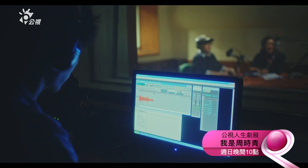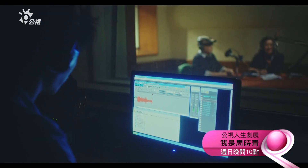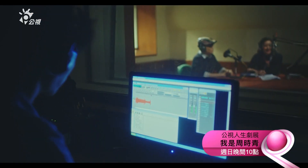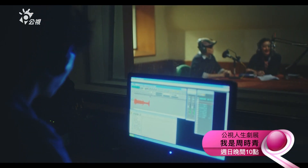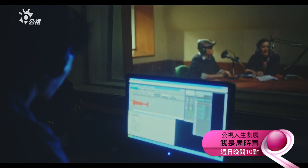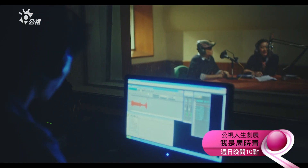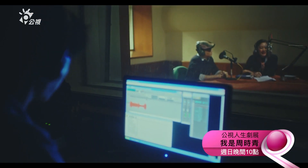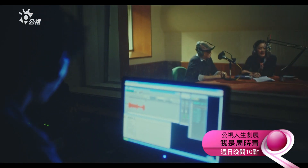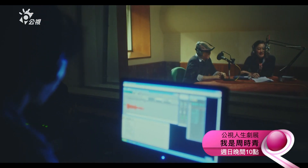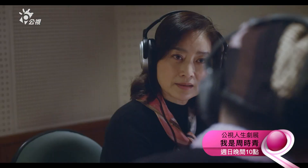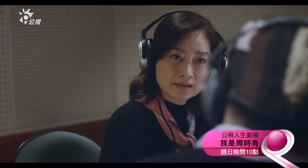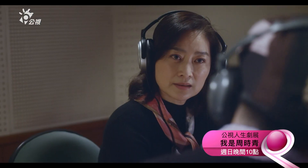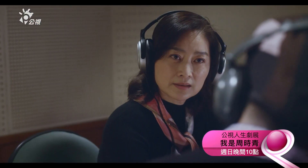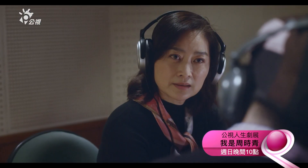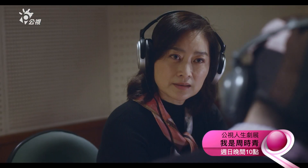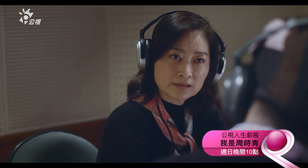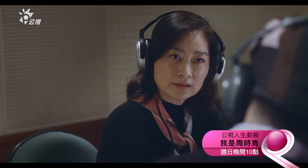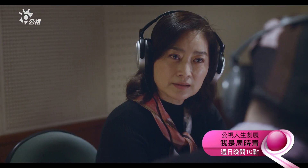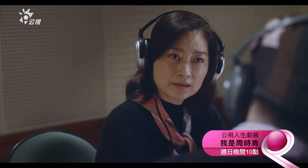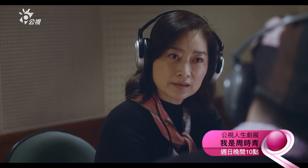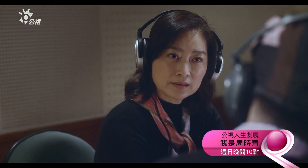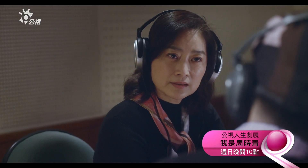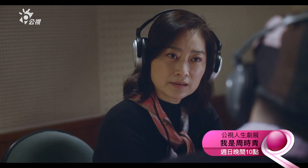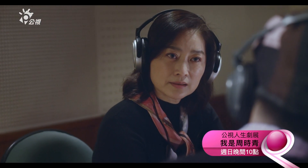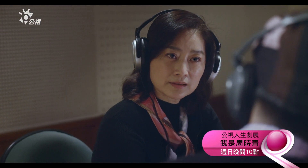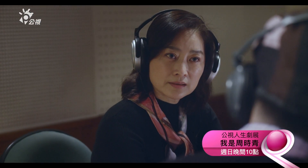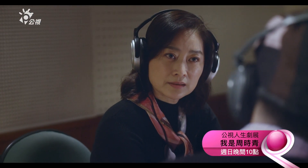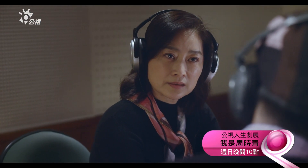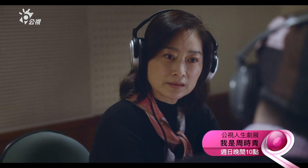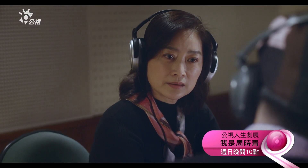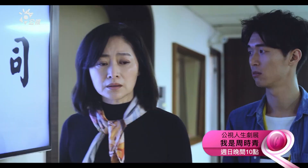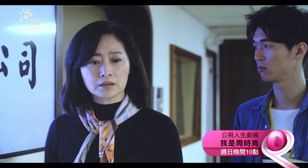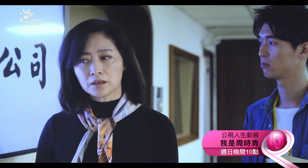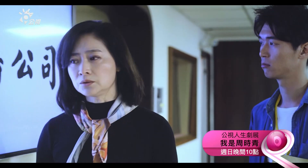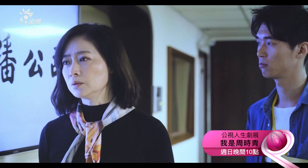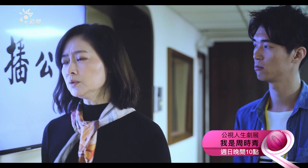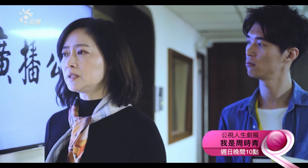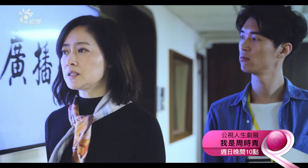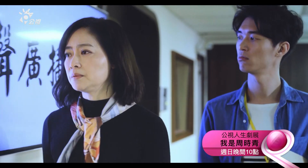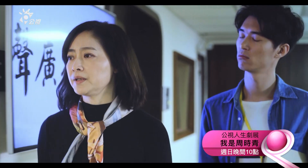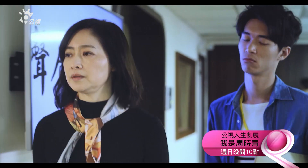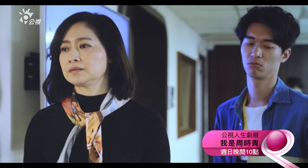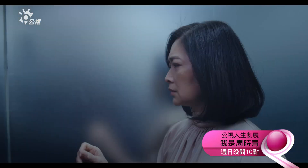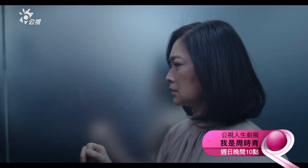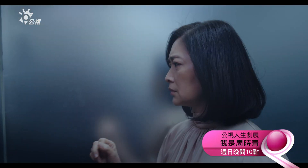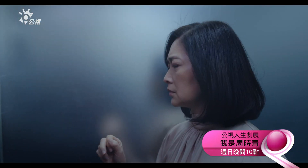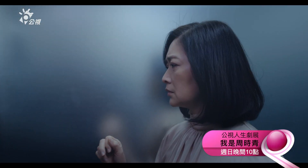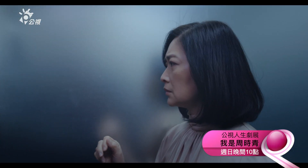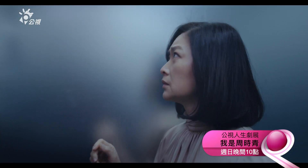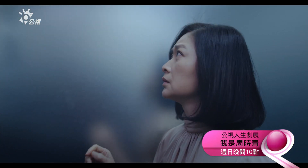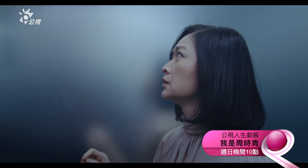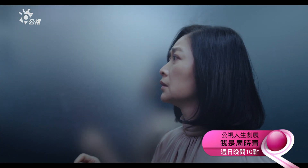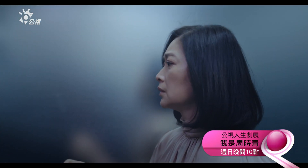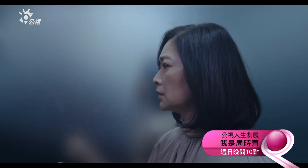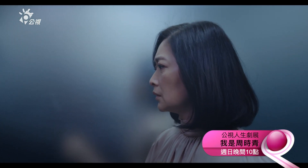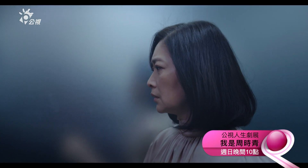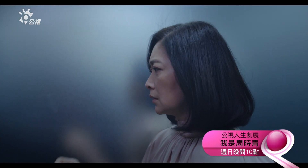那谢君臣啊，真是怪怪的，突然插出一些话题来，还说是我问的，搞得我莫名其妙。 你忘记锁门